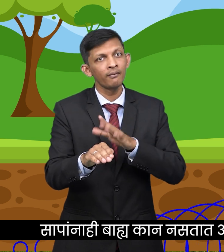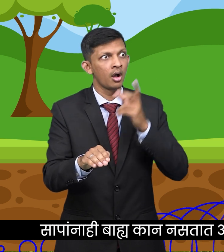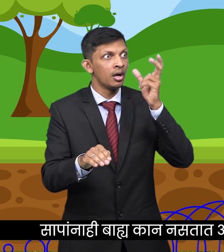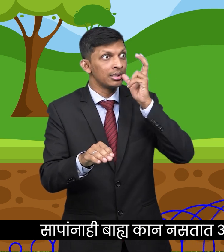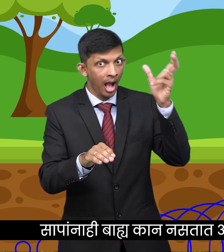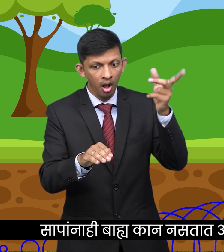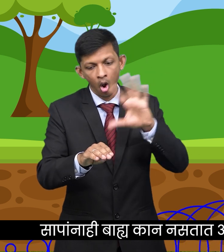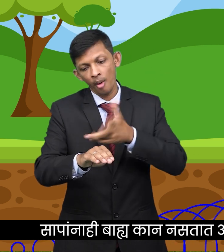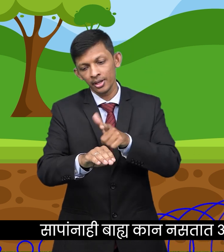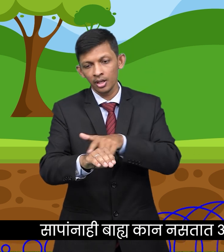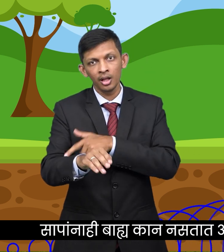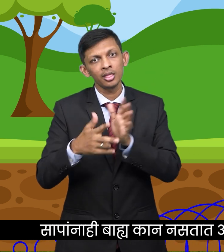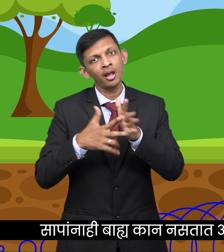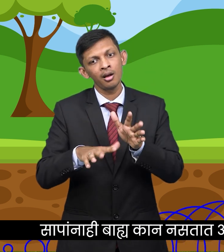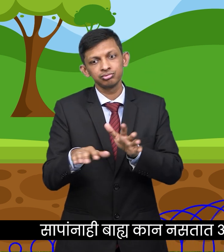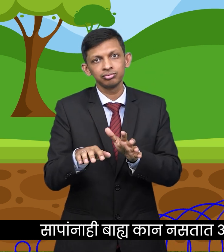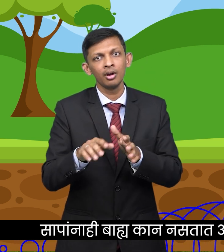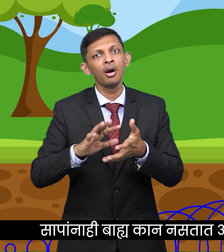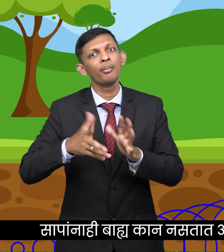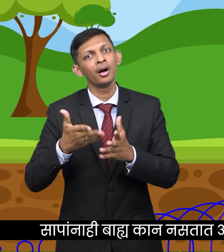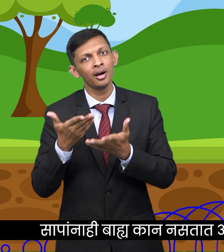कंपने अनुभवतात.